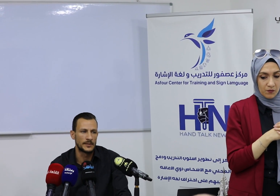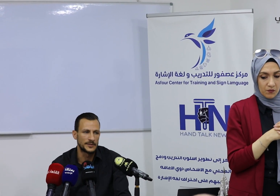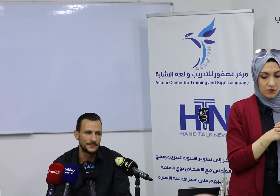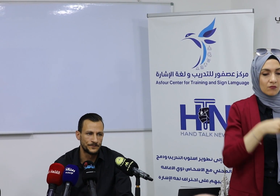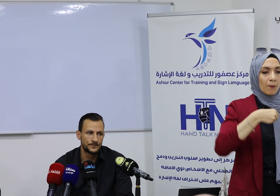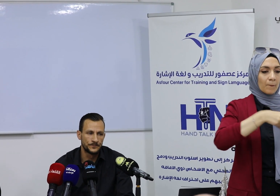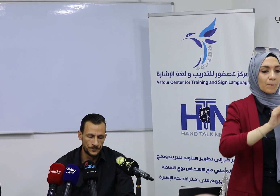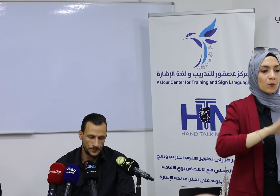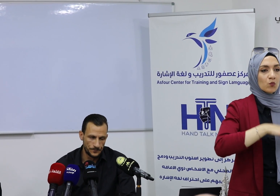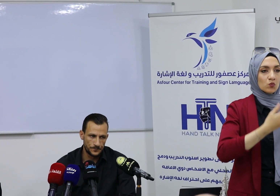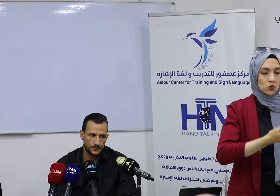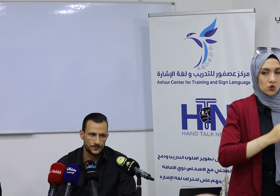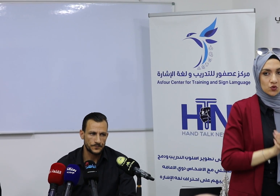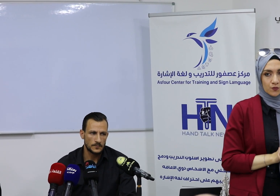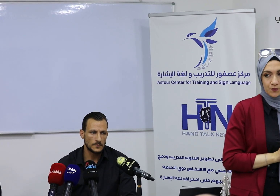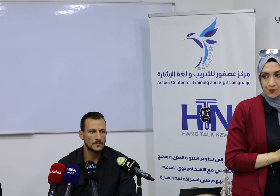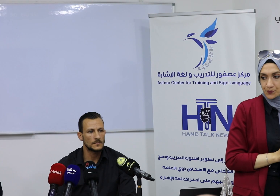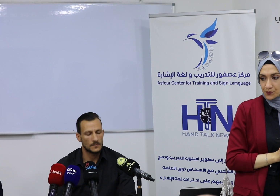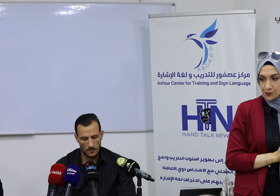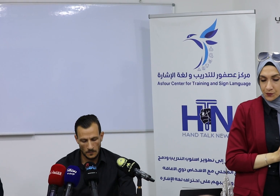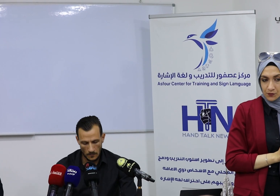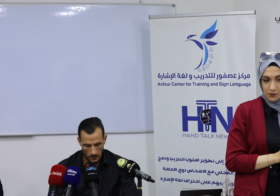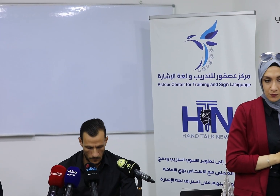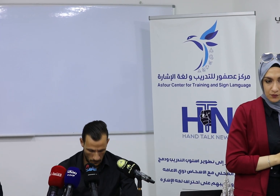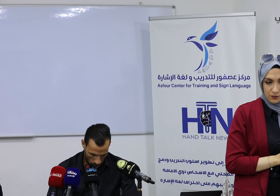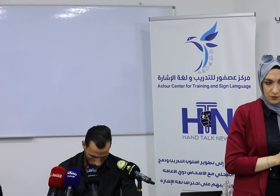موجود بالضبط. تفضل.